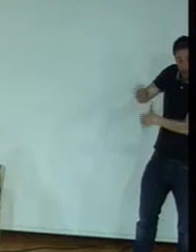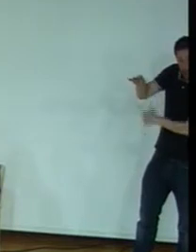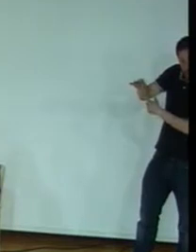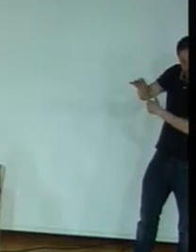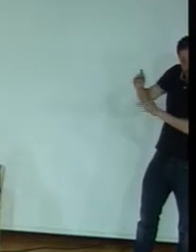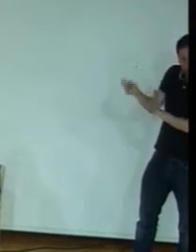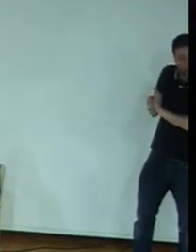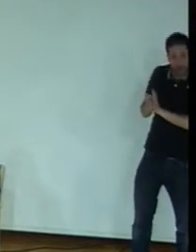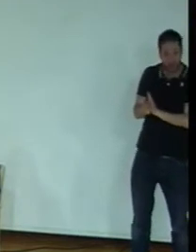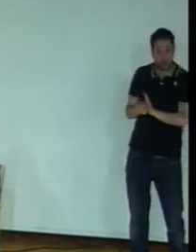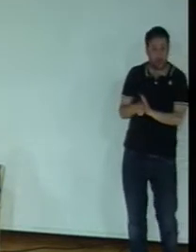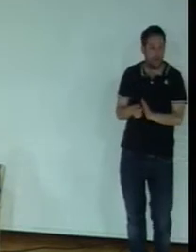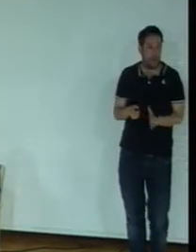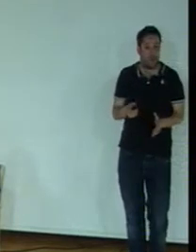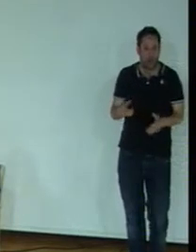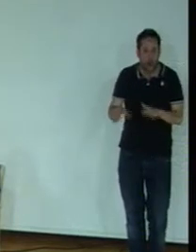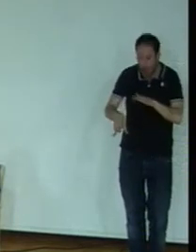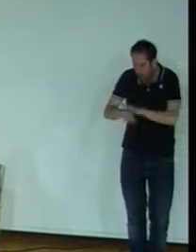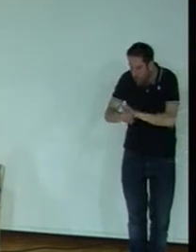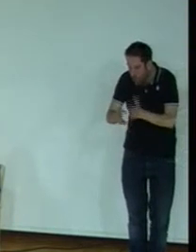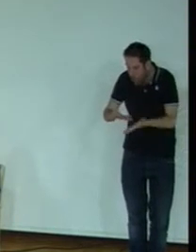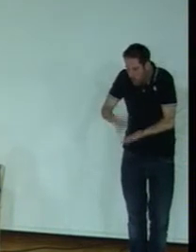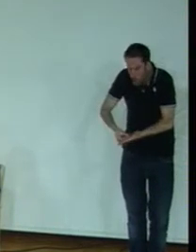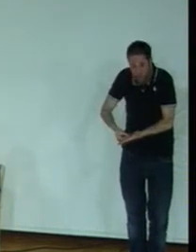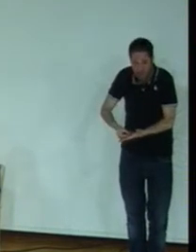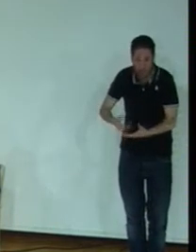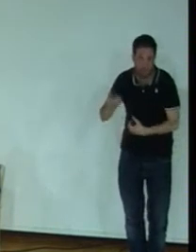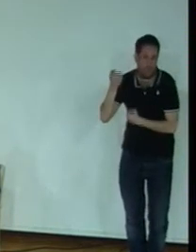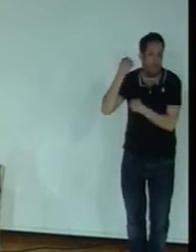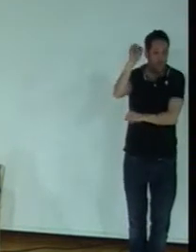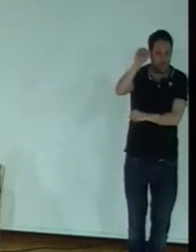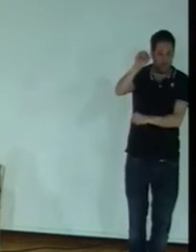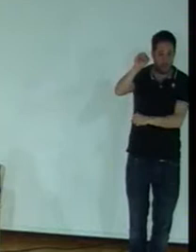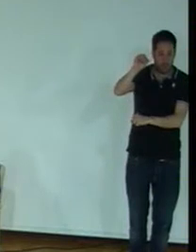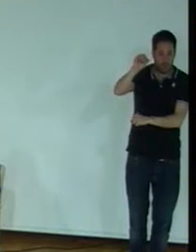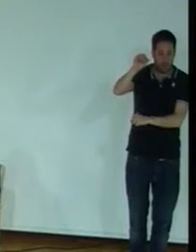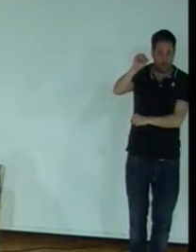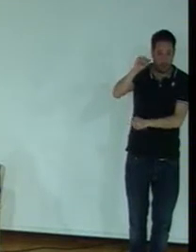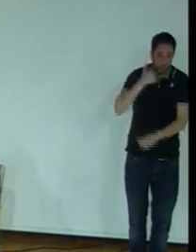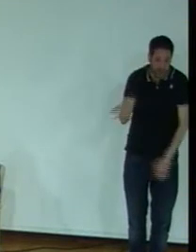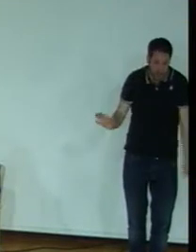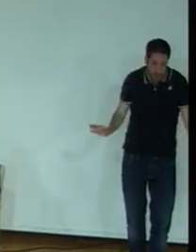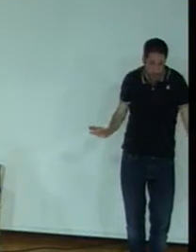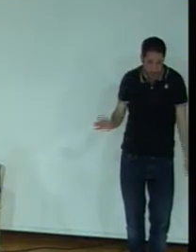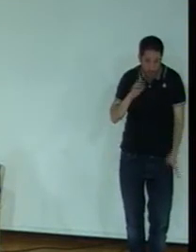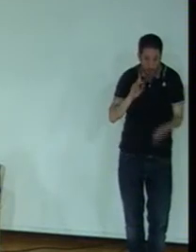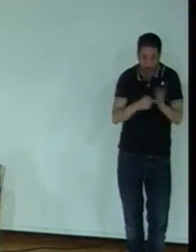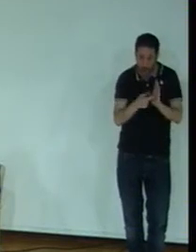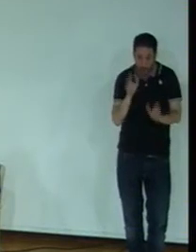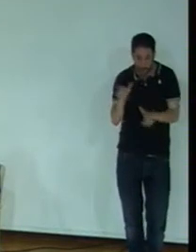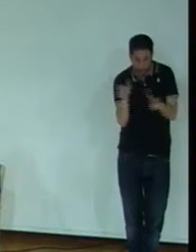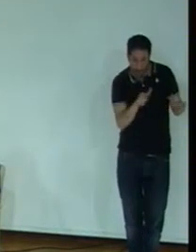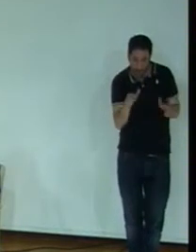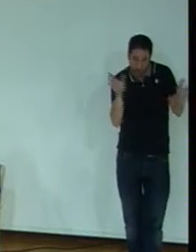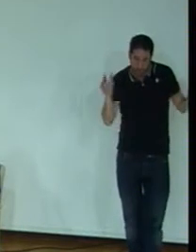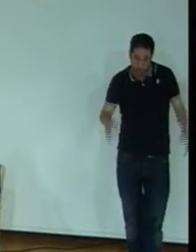que lorsqu'il y aura une pénurie de ressources, eh bien, toute révolte sera proprement impossible avec ces techniques de